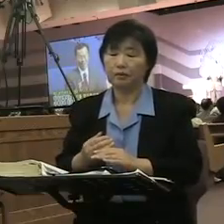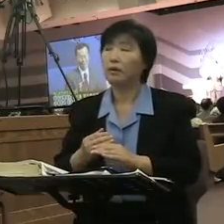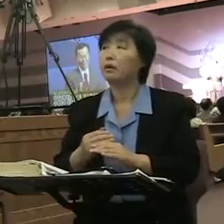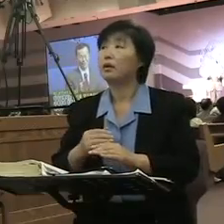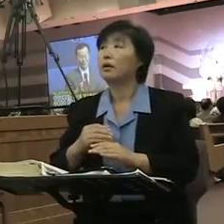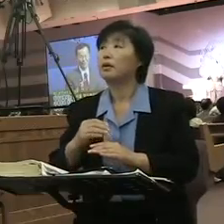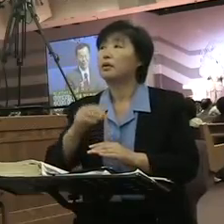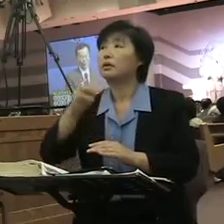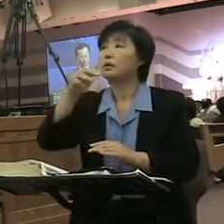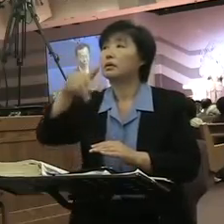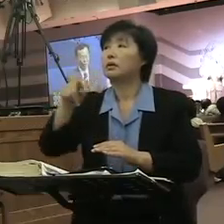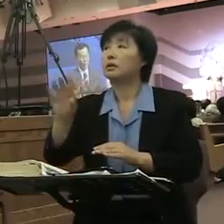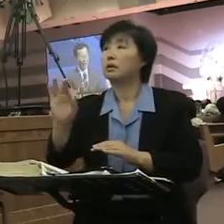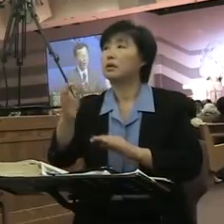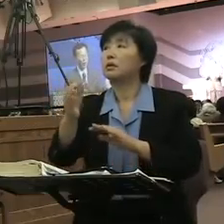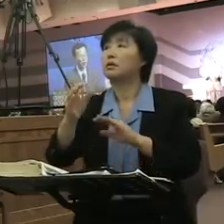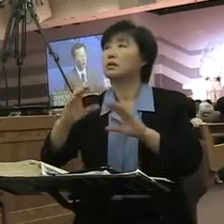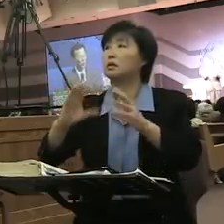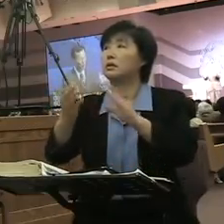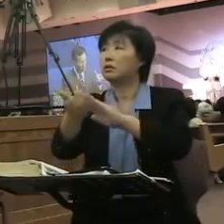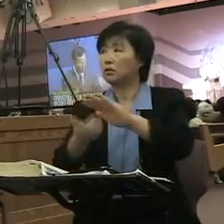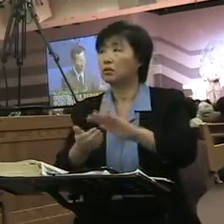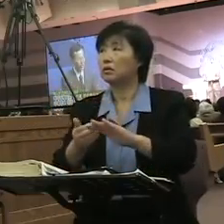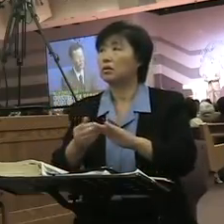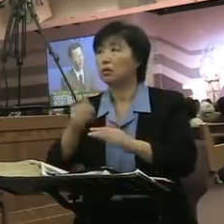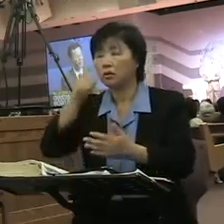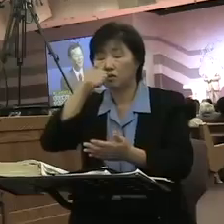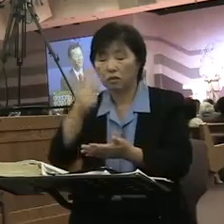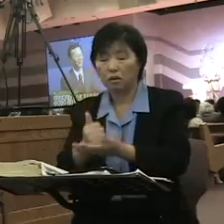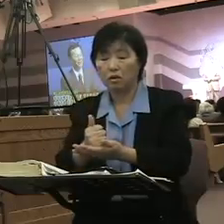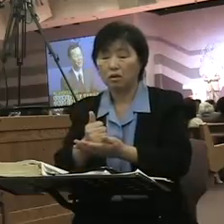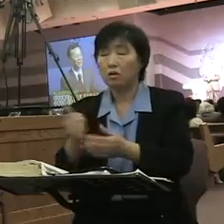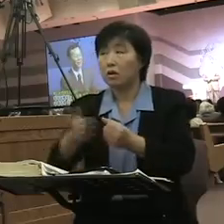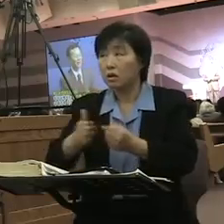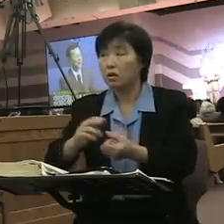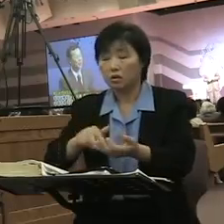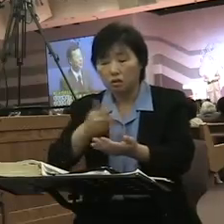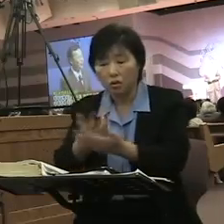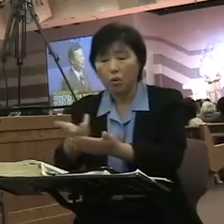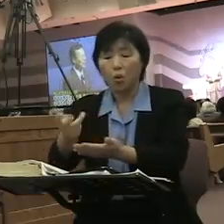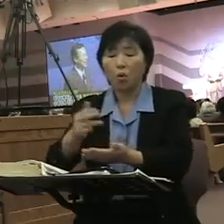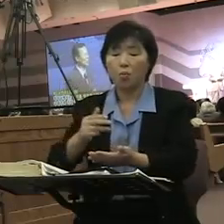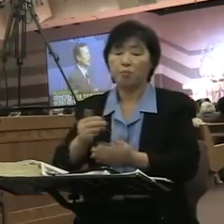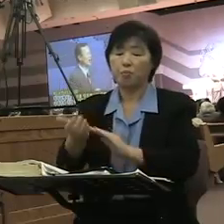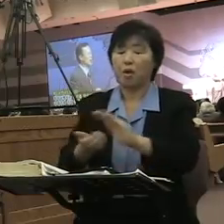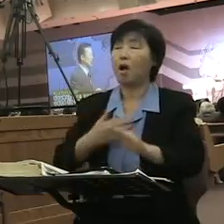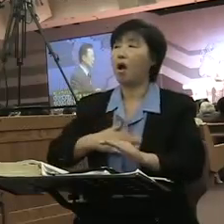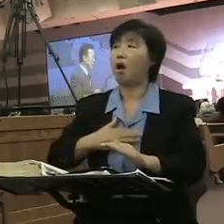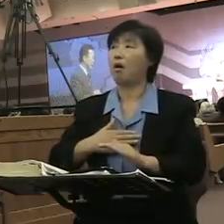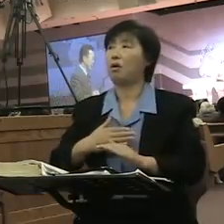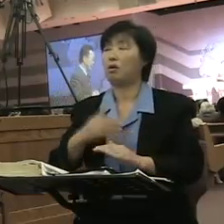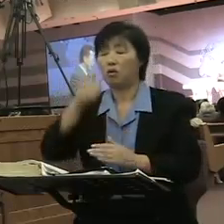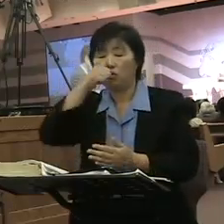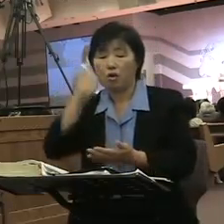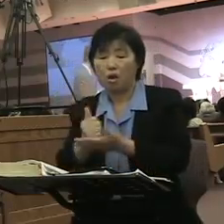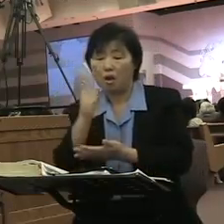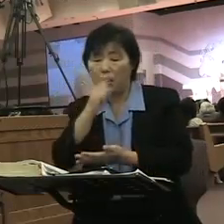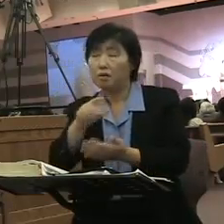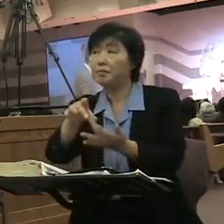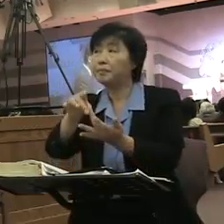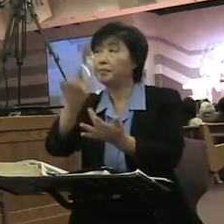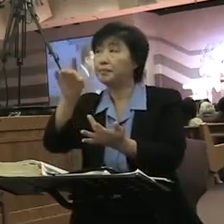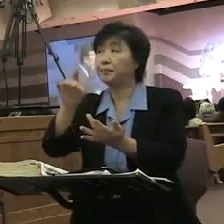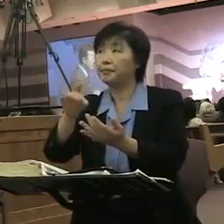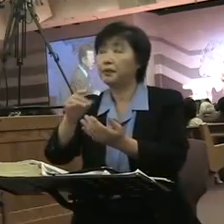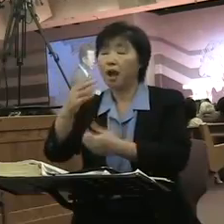창세전에 우리가 죄로 인하여서 쓰러질 것을 미리 하시고, 창세전에 우리가 죄악을 선택하여